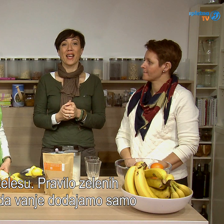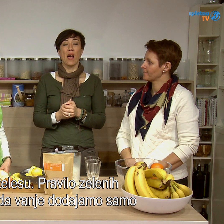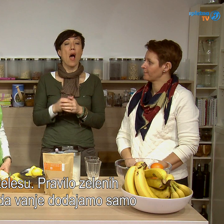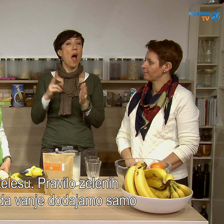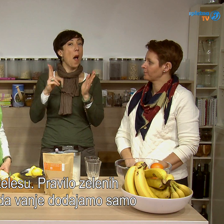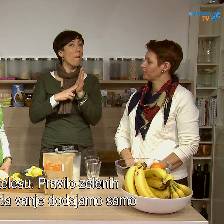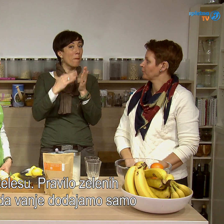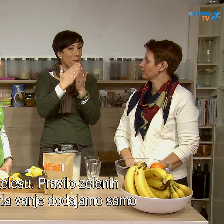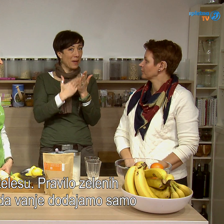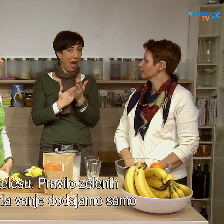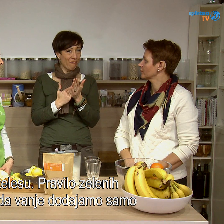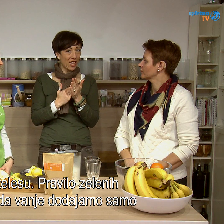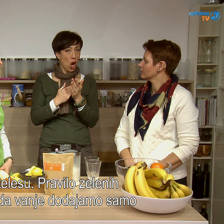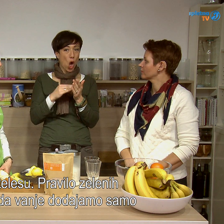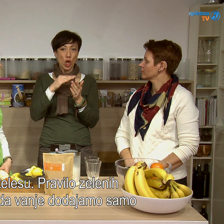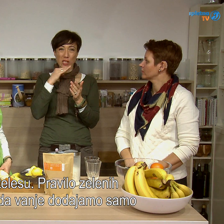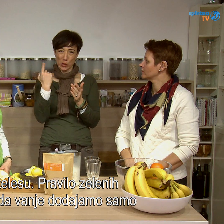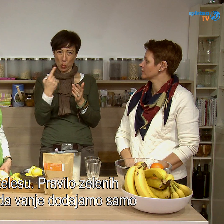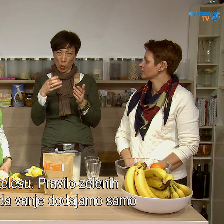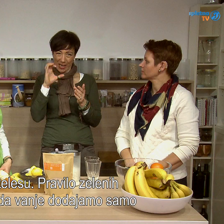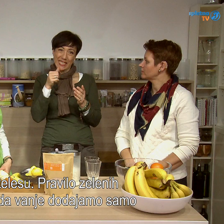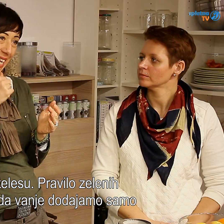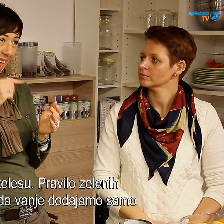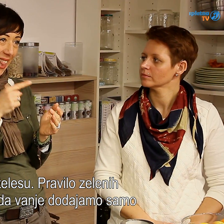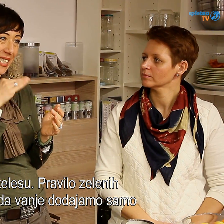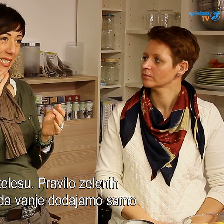Pravilo smutijev, zelenih smutijev,